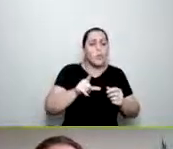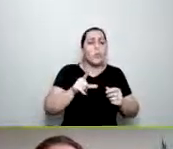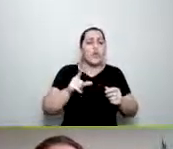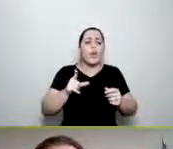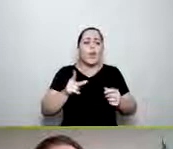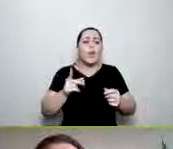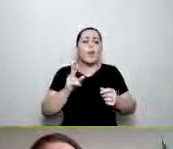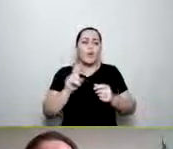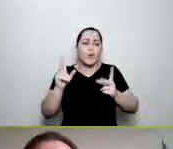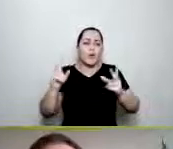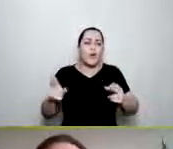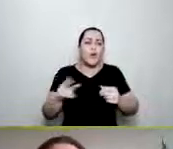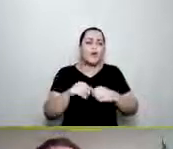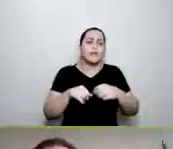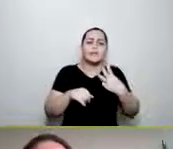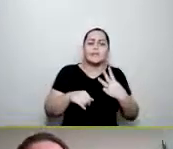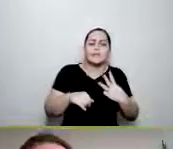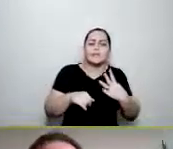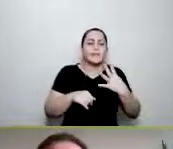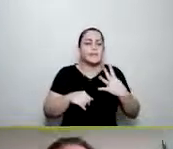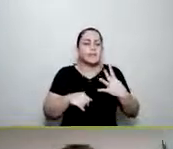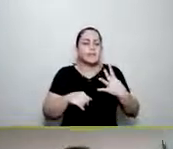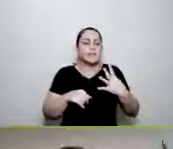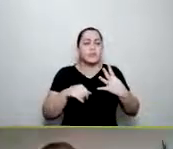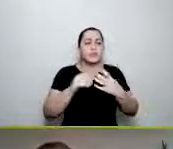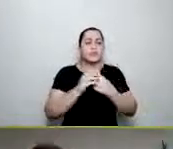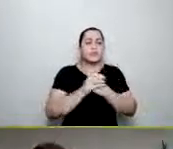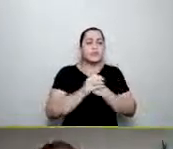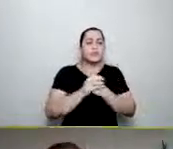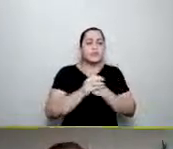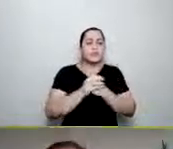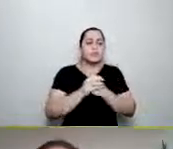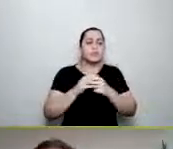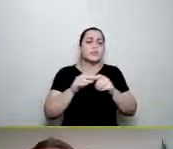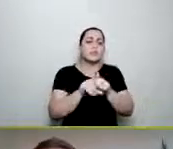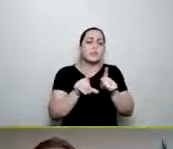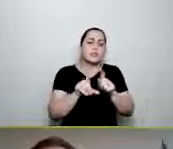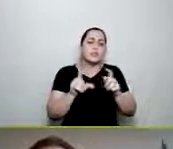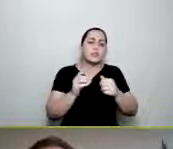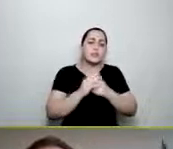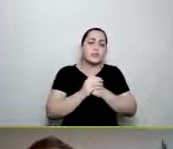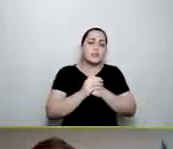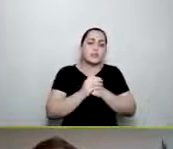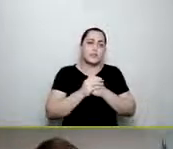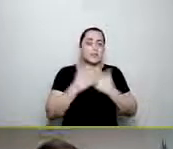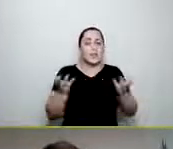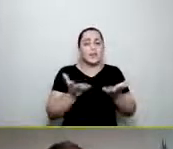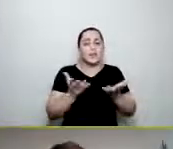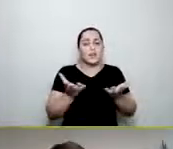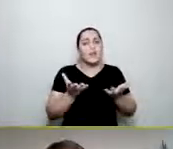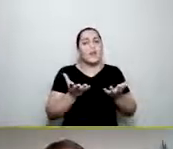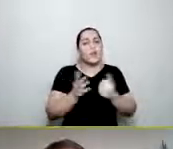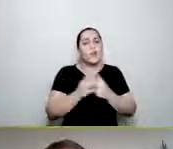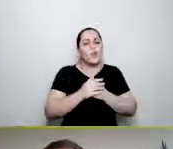ou 3, ou 4, 5 vezes, mas também línguas diferentes podem ter o mesmo nome. Então, assim, conseguir não cair